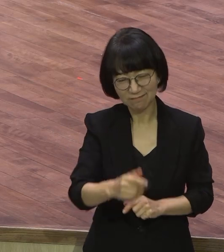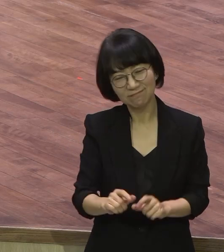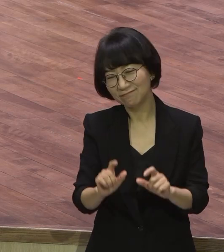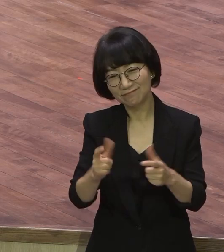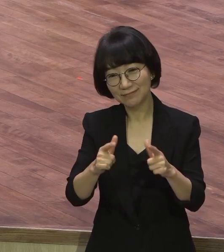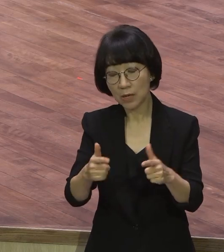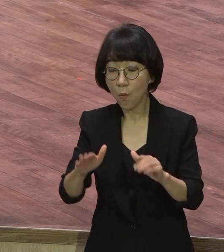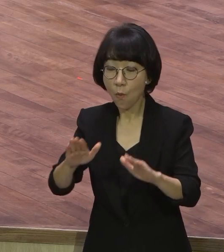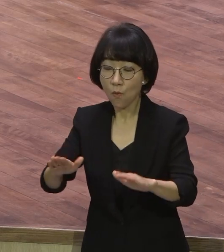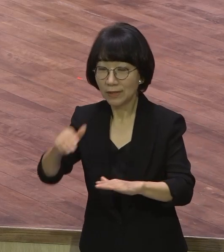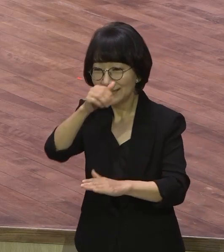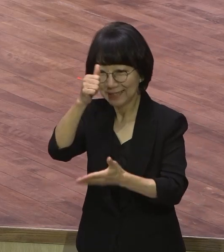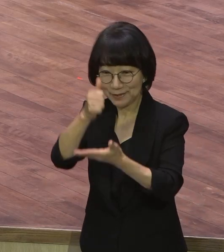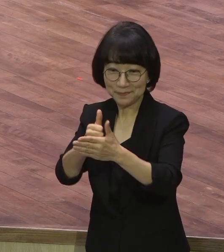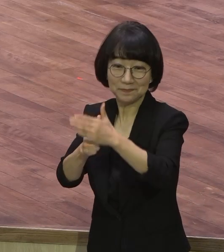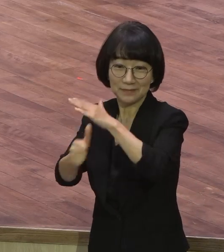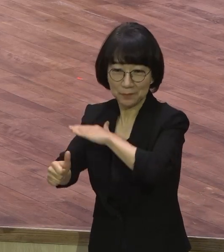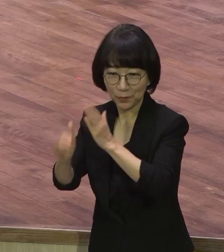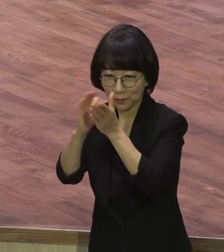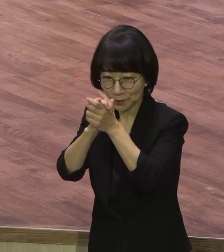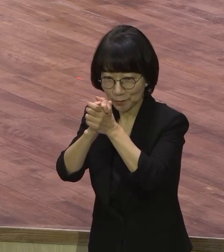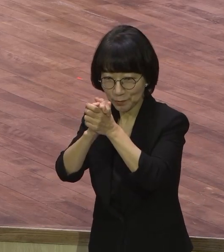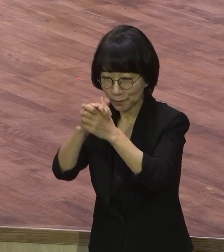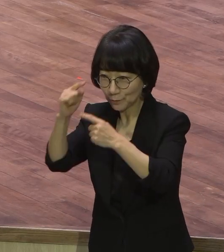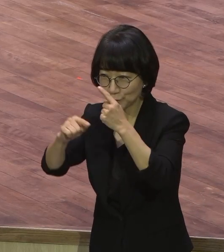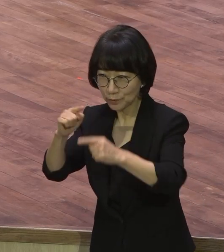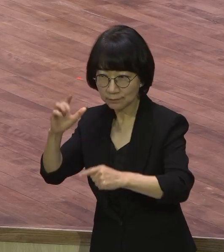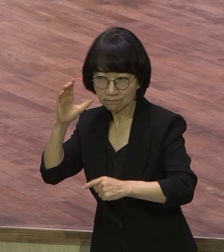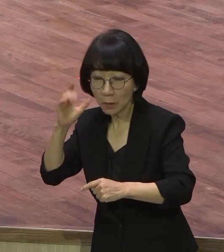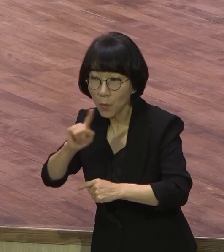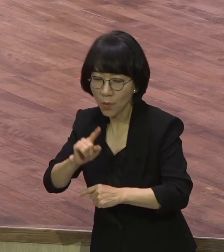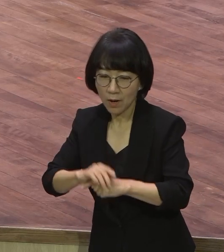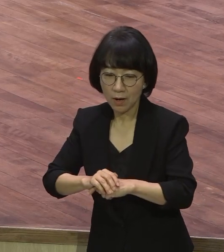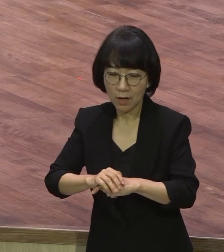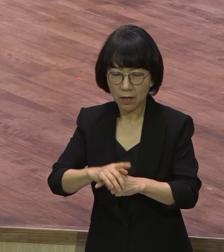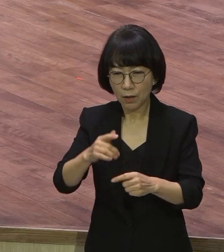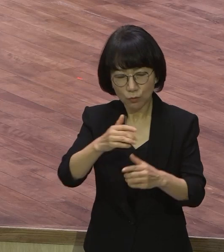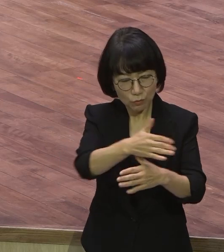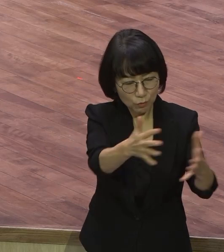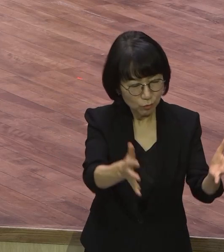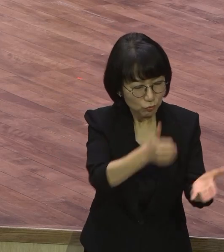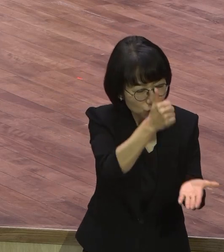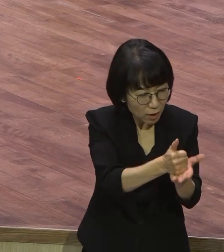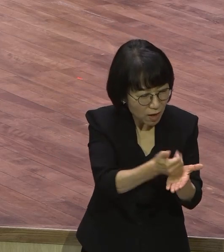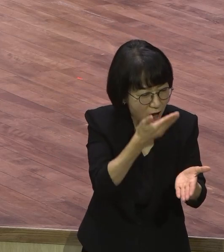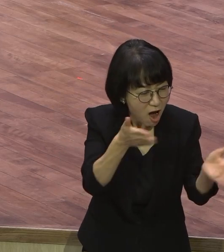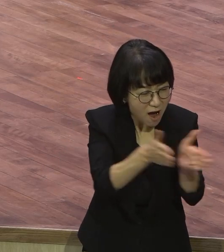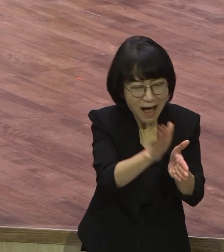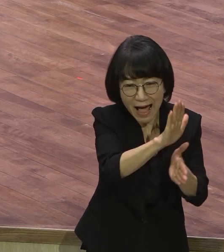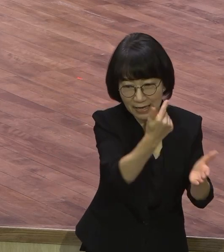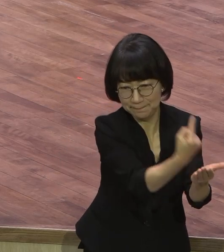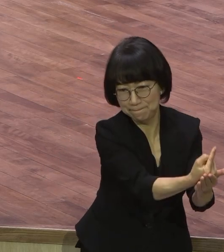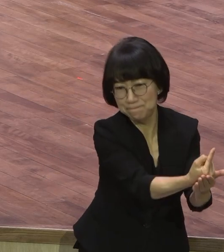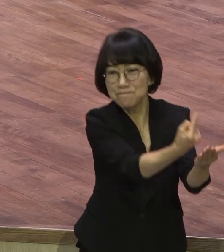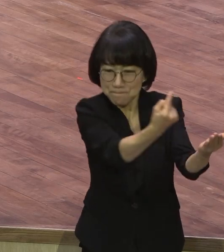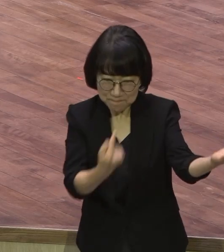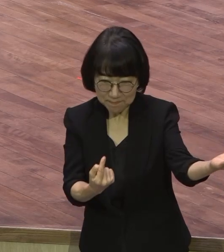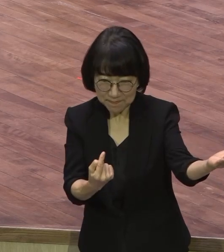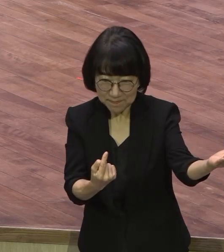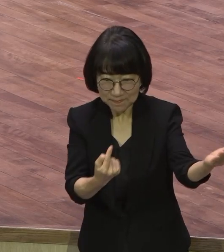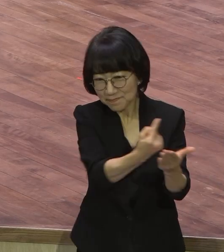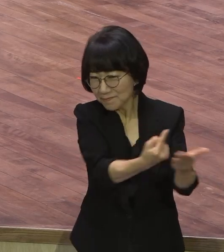여러분 장훈이 기도한 것처럼 우리는 빠져나왔어요. 우리는 제왕 같은 제상이에요. 우리의 신부는 이런 데